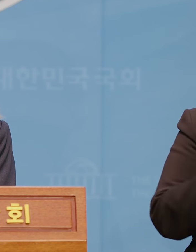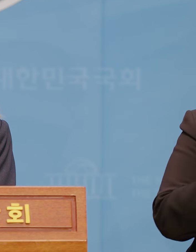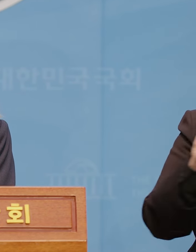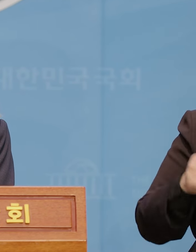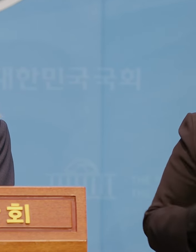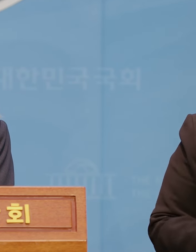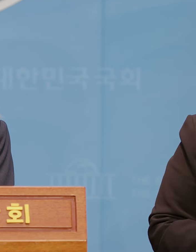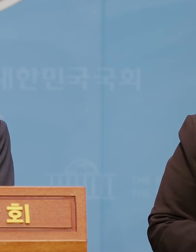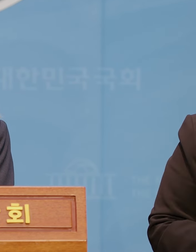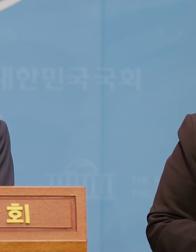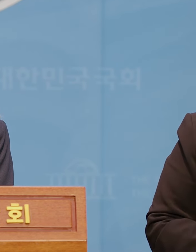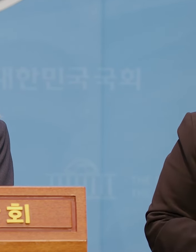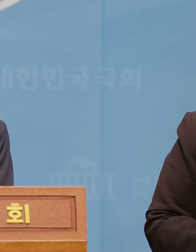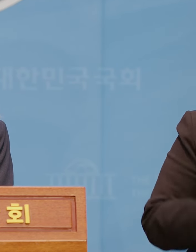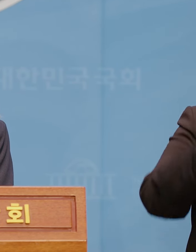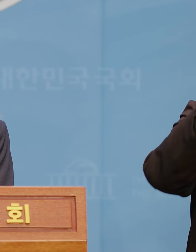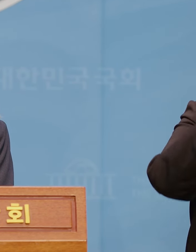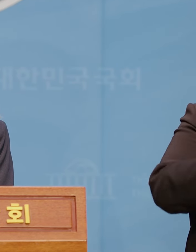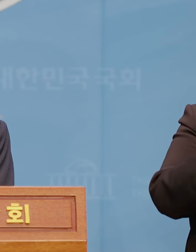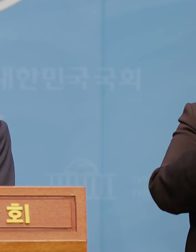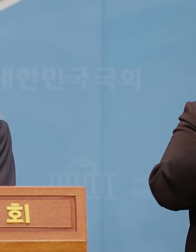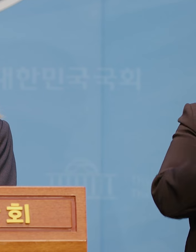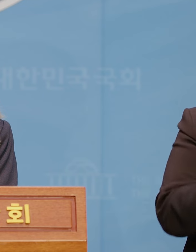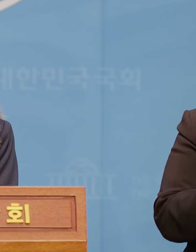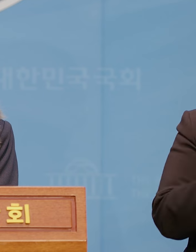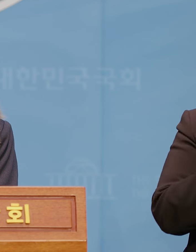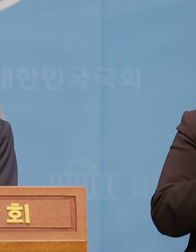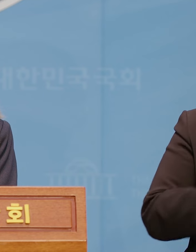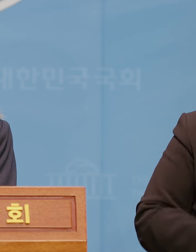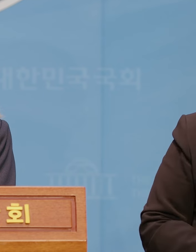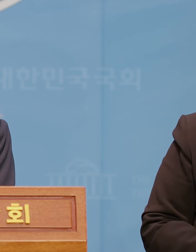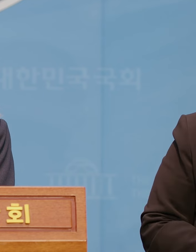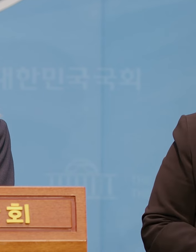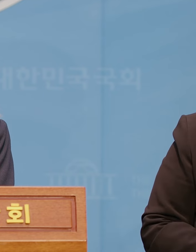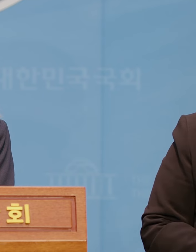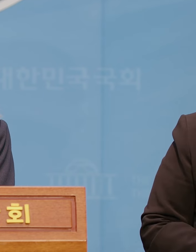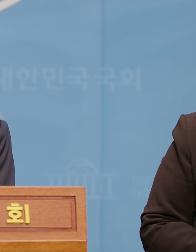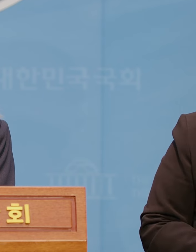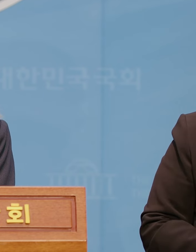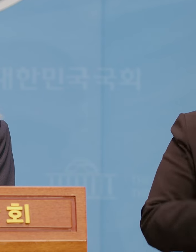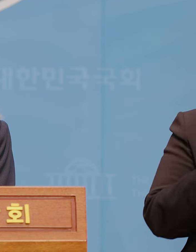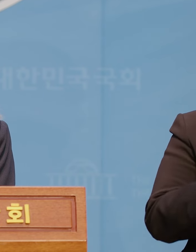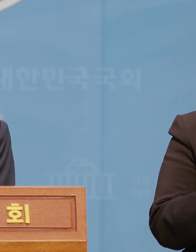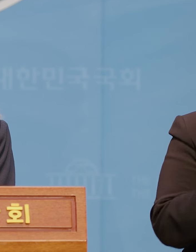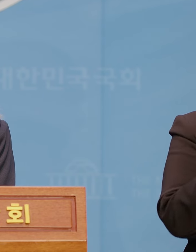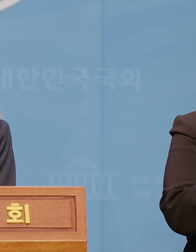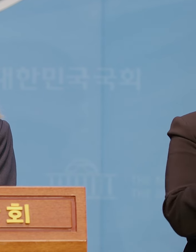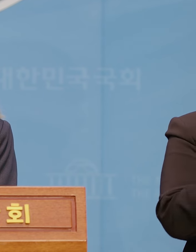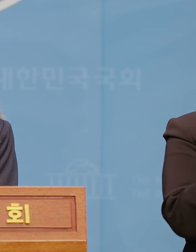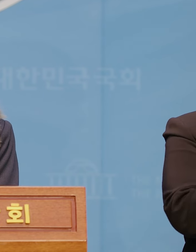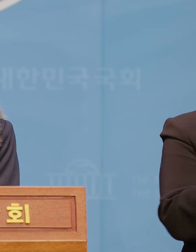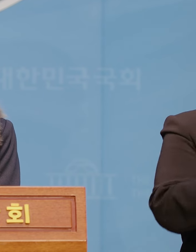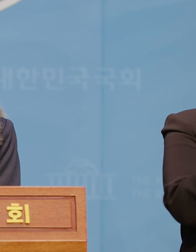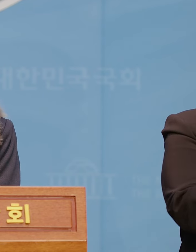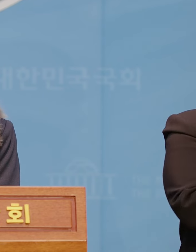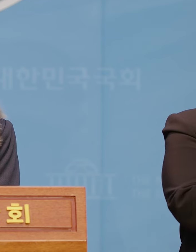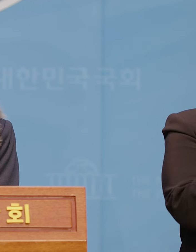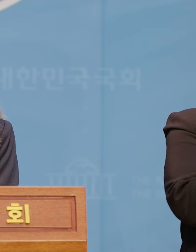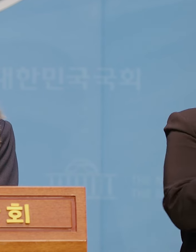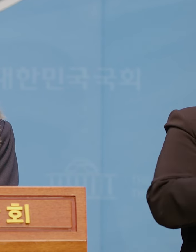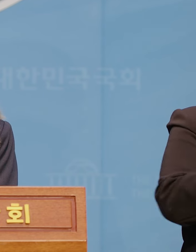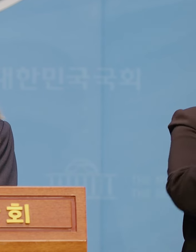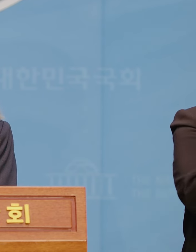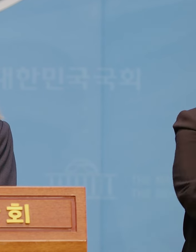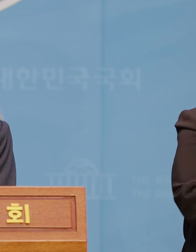저기 투표를 꼭 해 주시기 바랍니다 지금이 입법부까지 뺏겨 버리면은